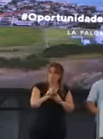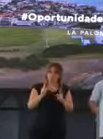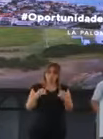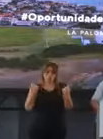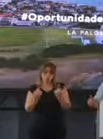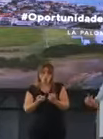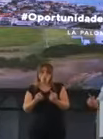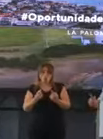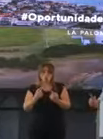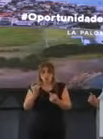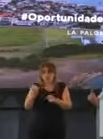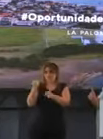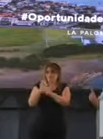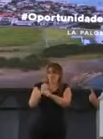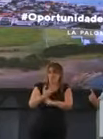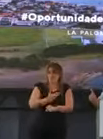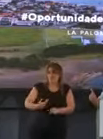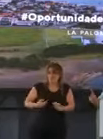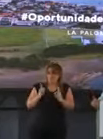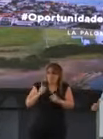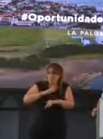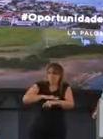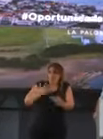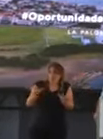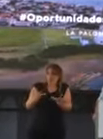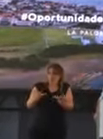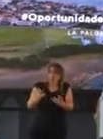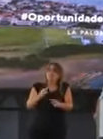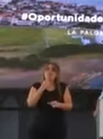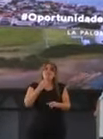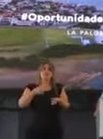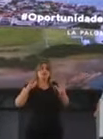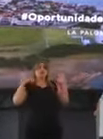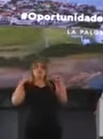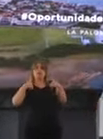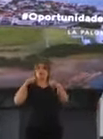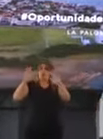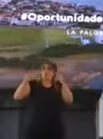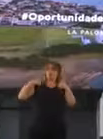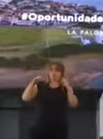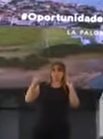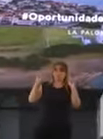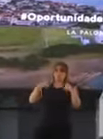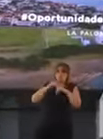están vinculados al gobierno. Nadie puede decir yo no fui, yo no estuve.